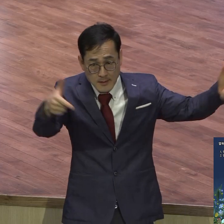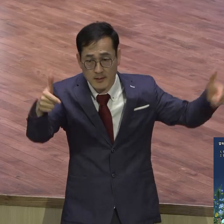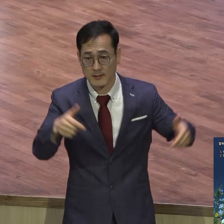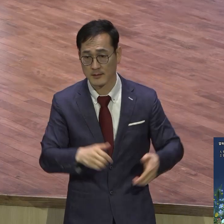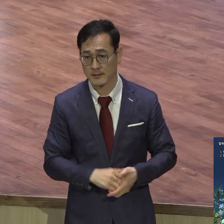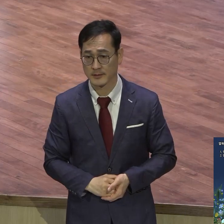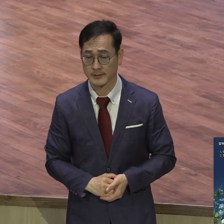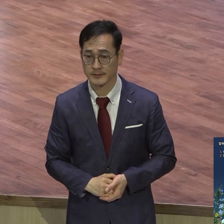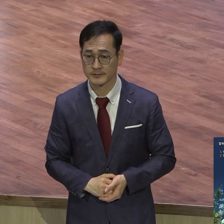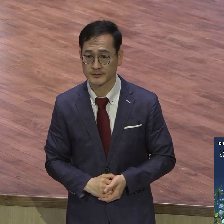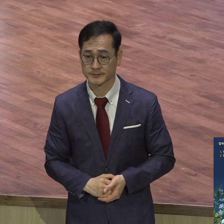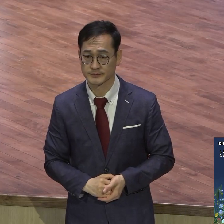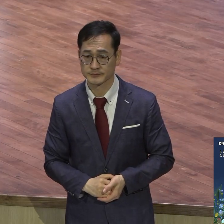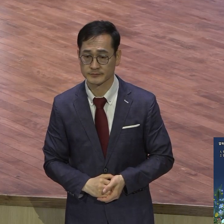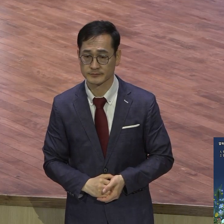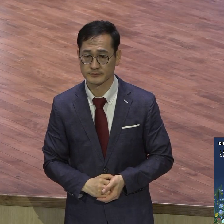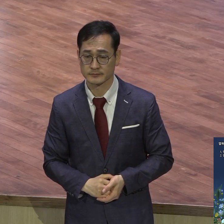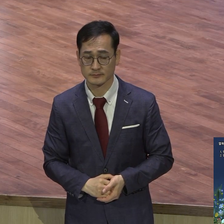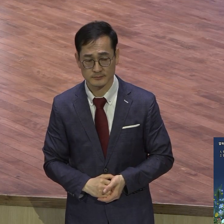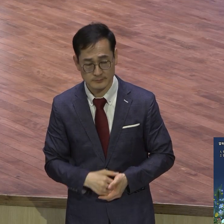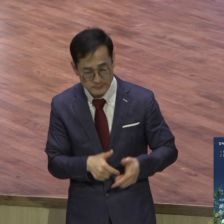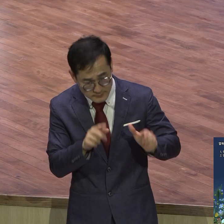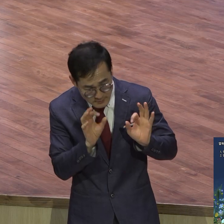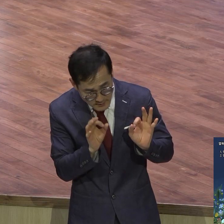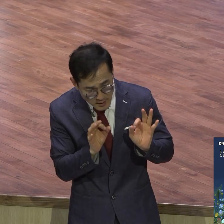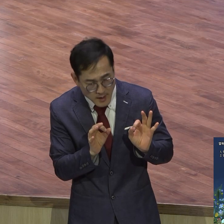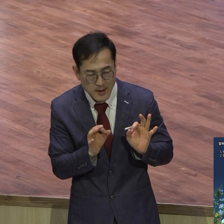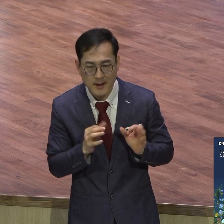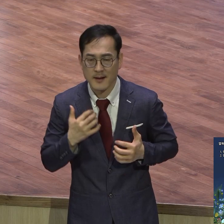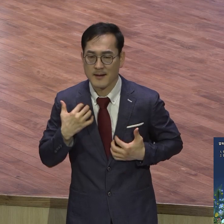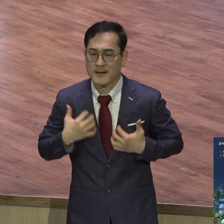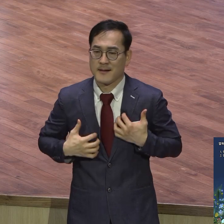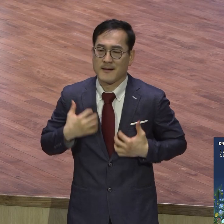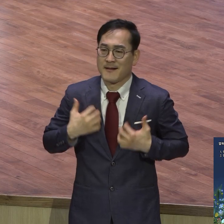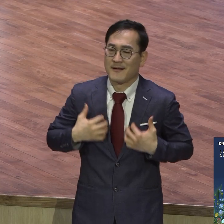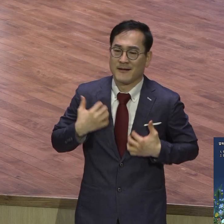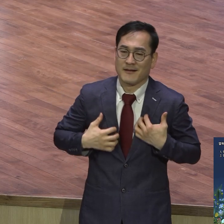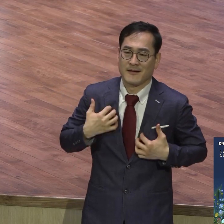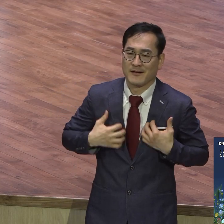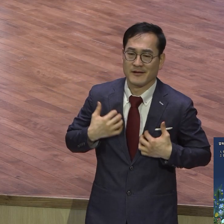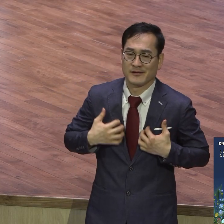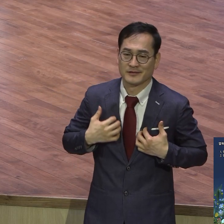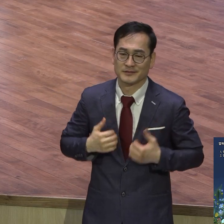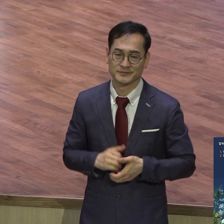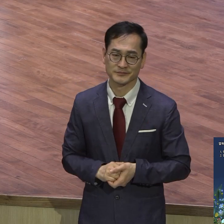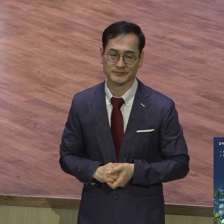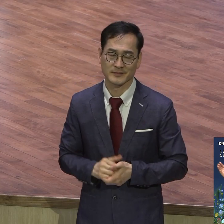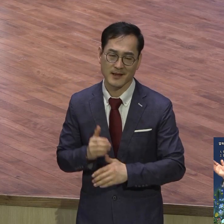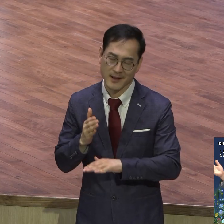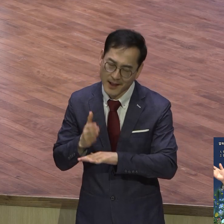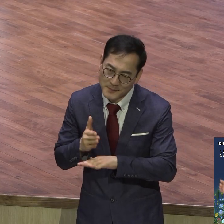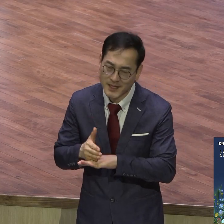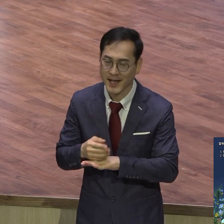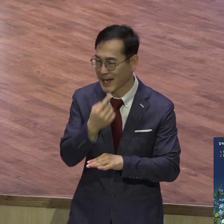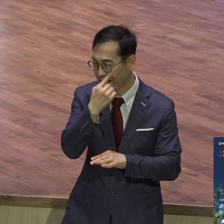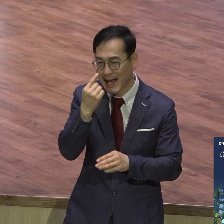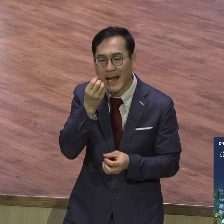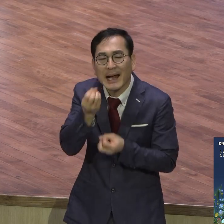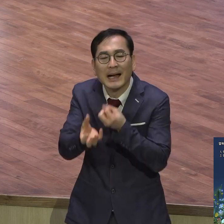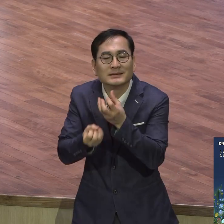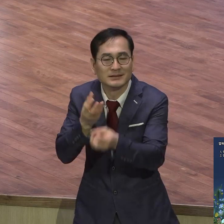평생간증이 돼 축복의 통로가 돼 아멘 그런 것도 안해보고 교육자